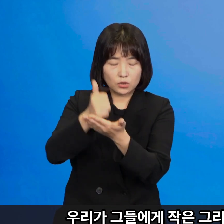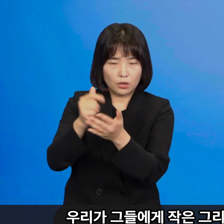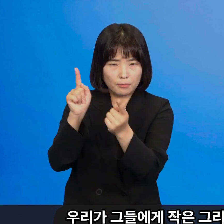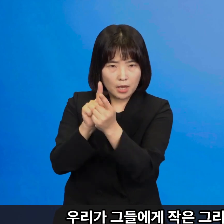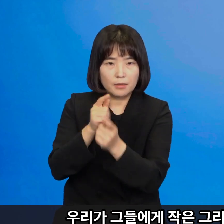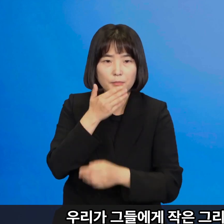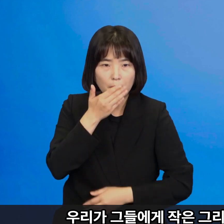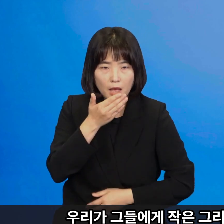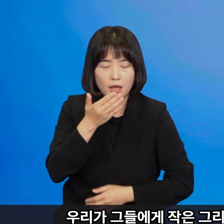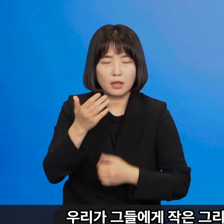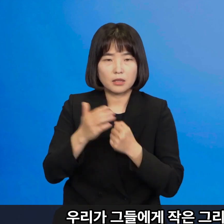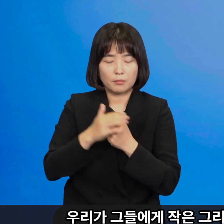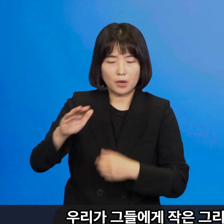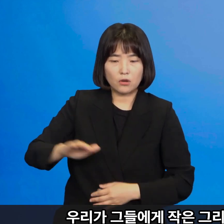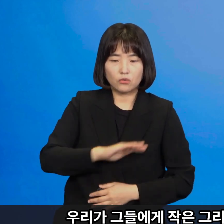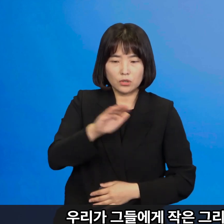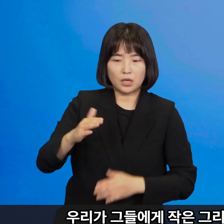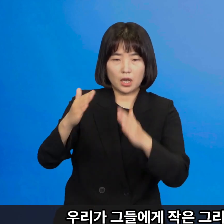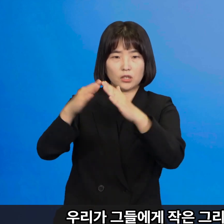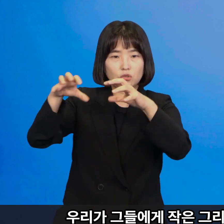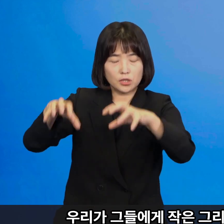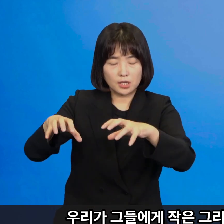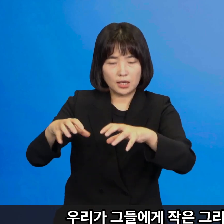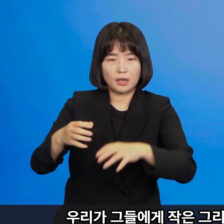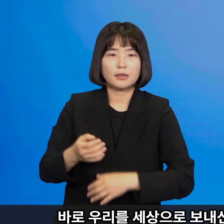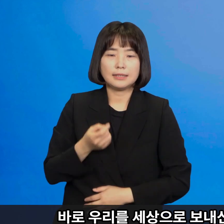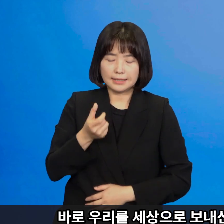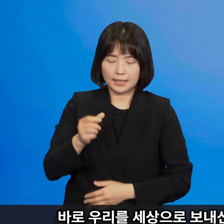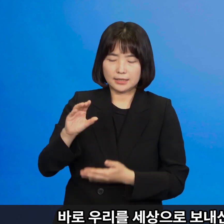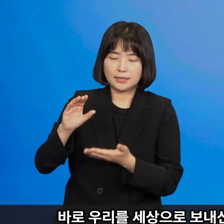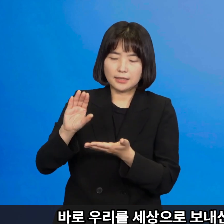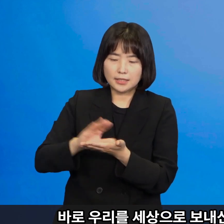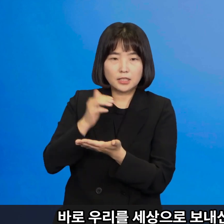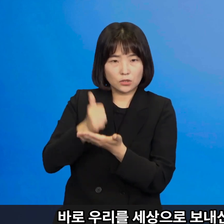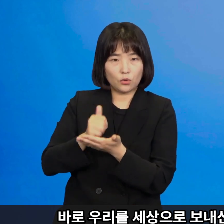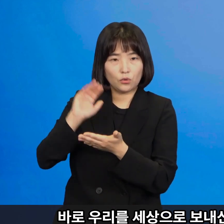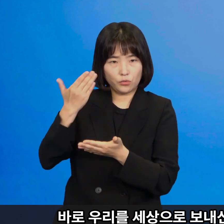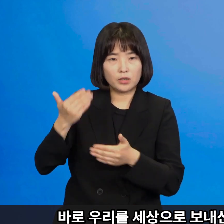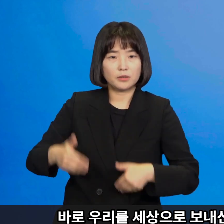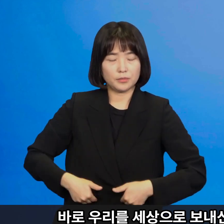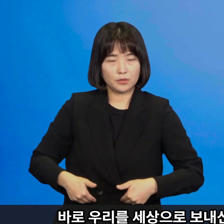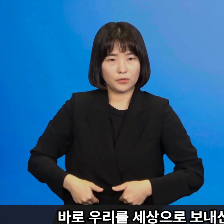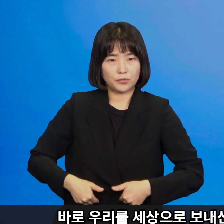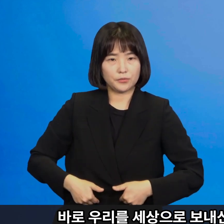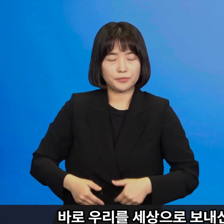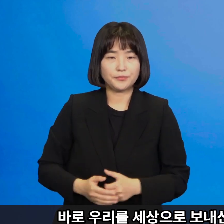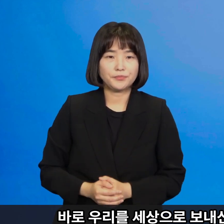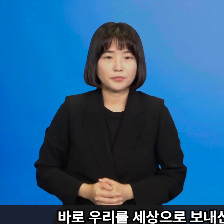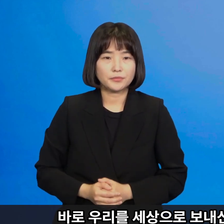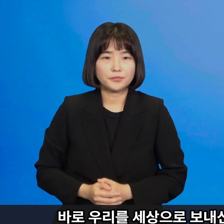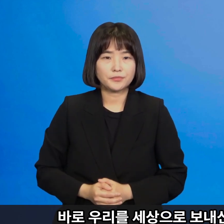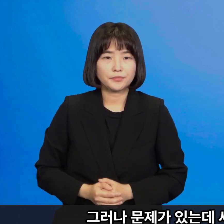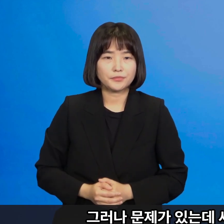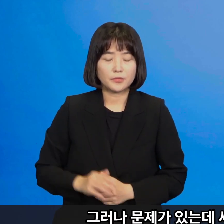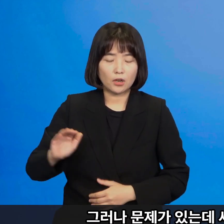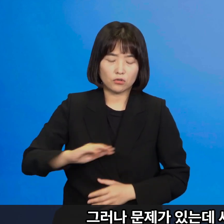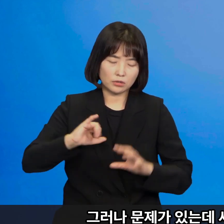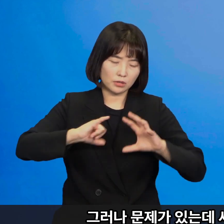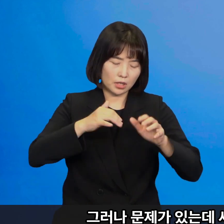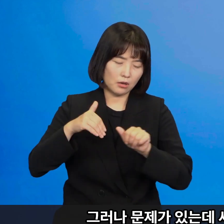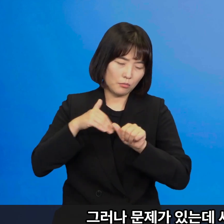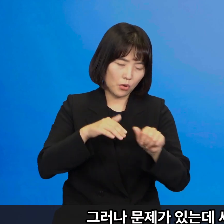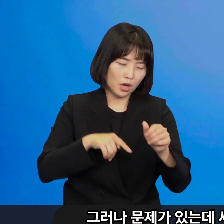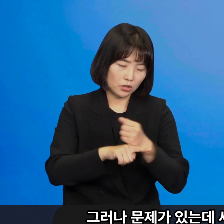그들에게 작은 그리스도가 되어야 한다는 것이죠. 바로 우리를 세상으로 보내신 이유가 바로 여기에 있습니다. 그러나